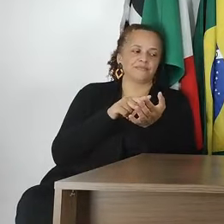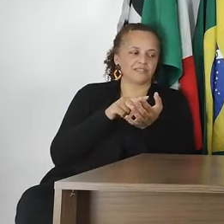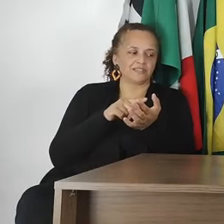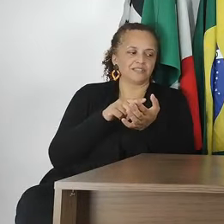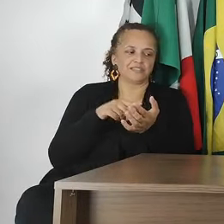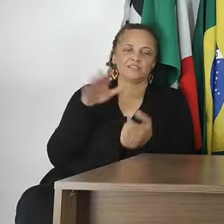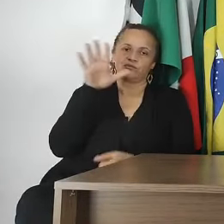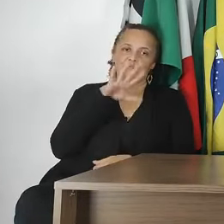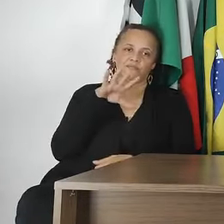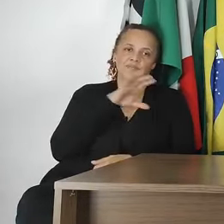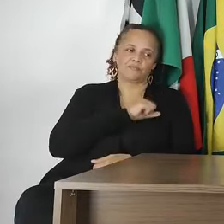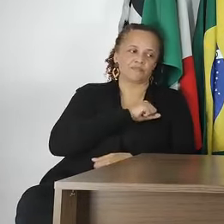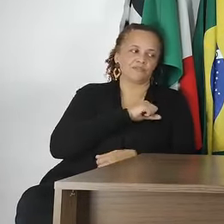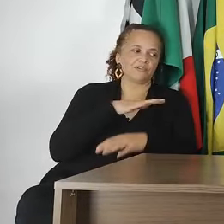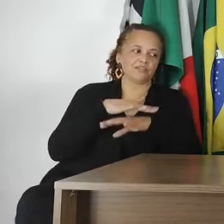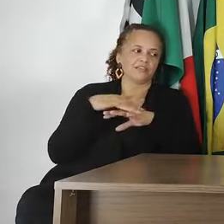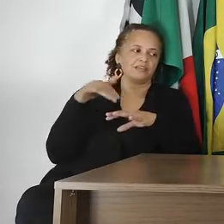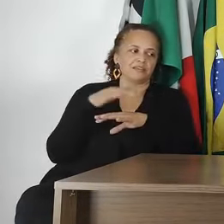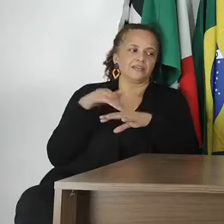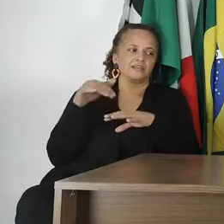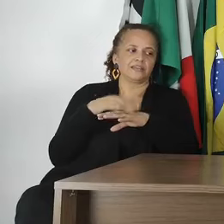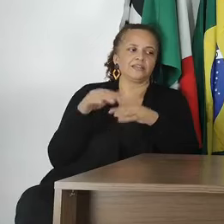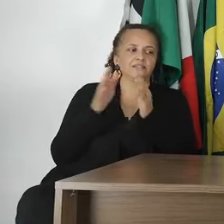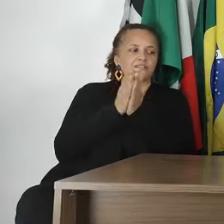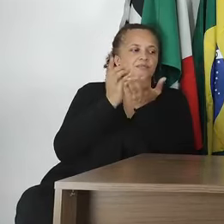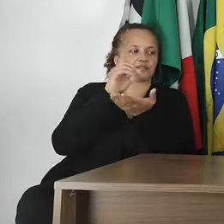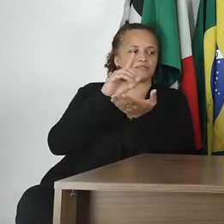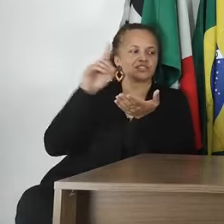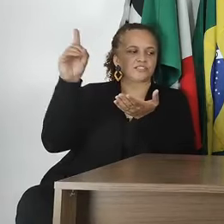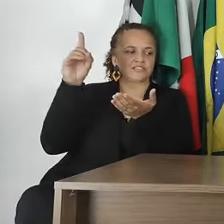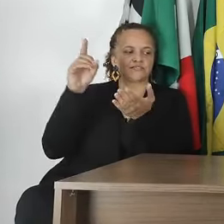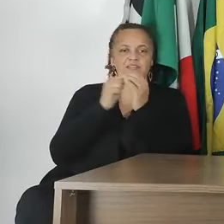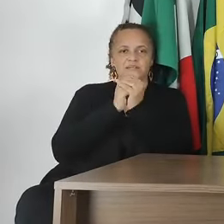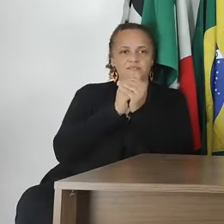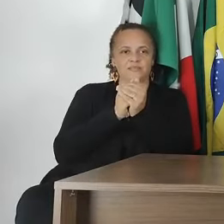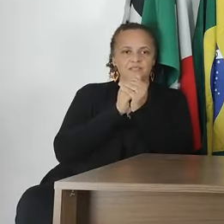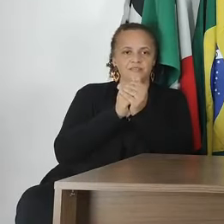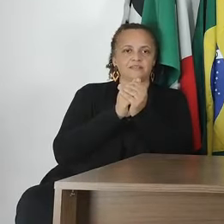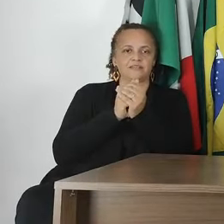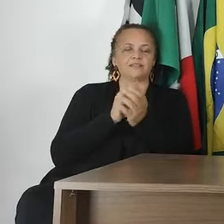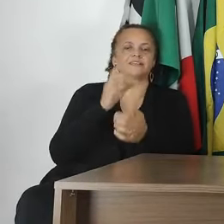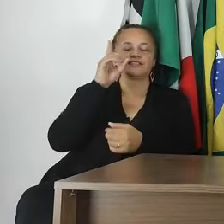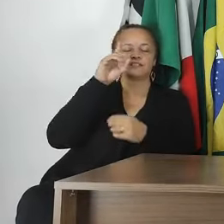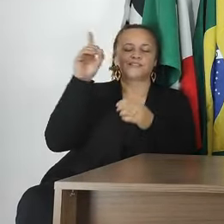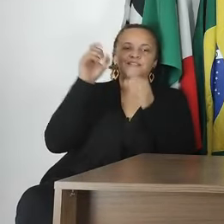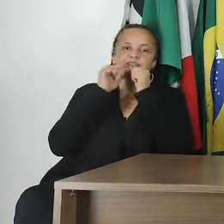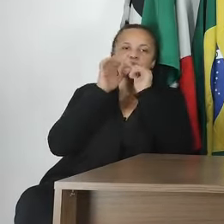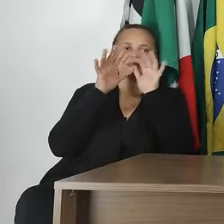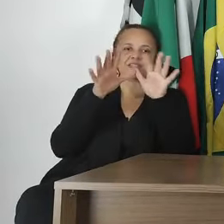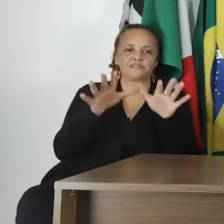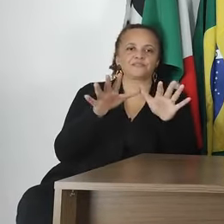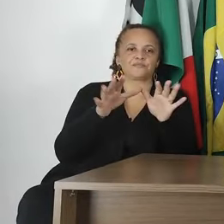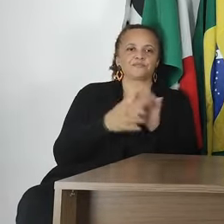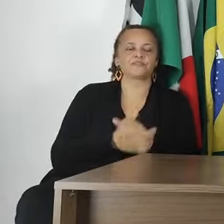do carinho, do zelo da palavra de Deus. Amém, queridos? Que Deus abençoe a